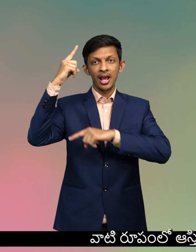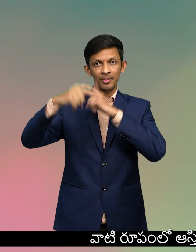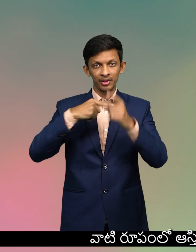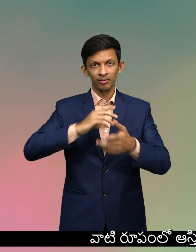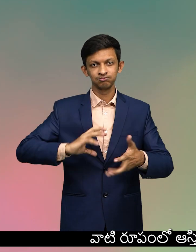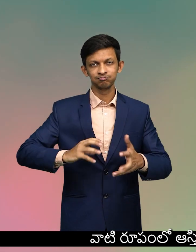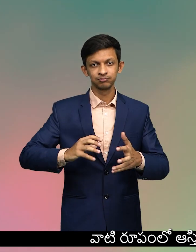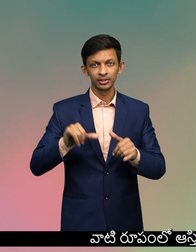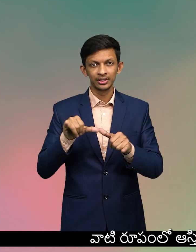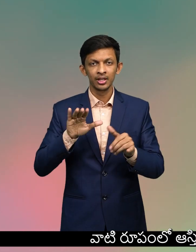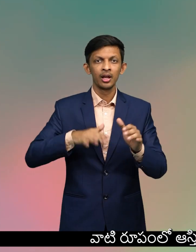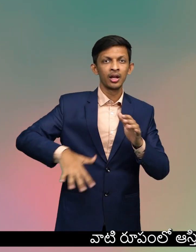చేయడం పెట్టుబడి.